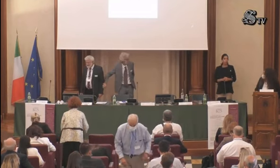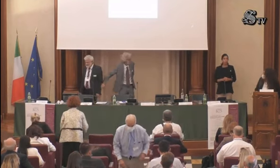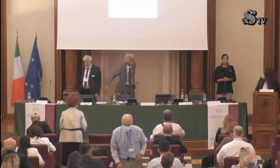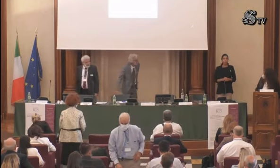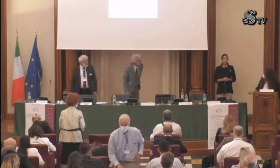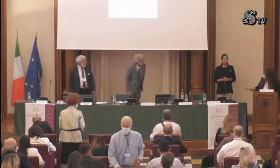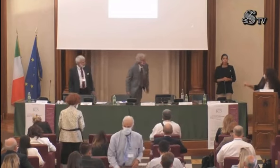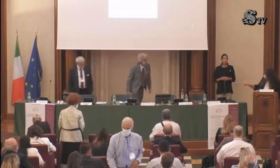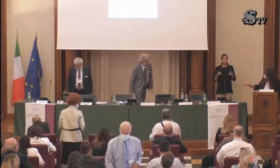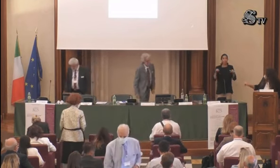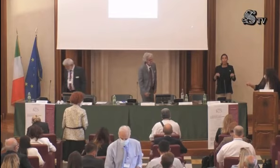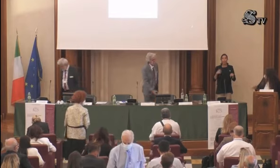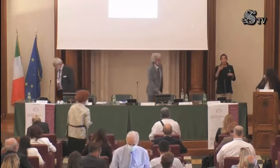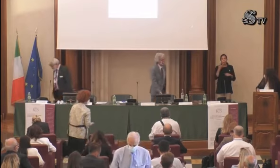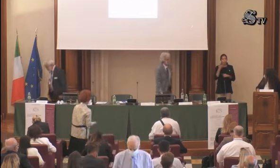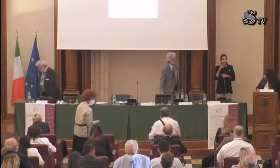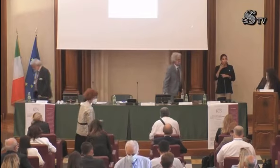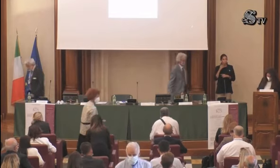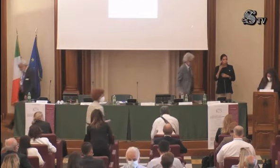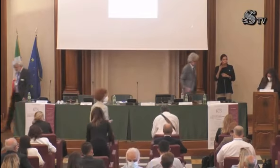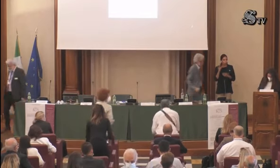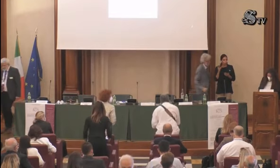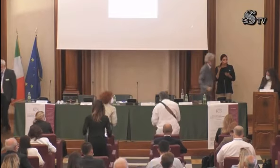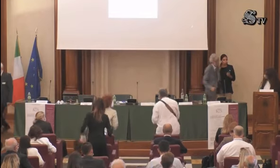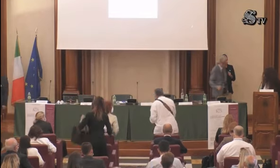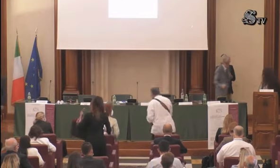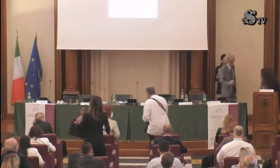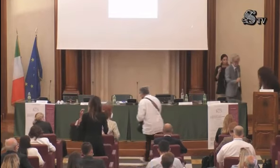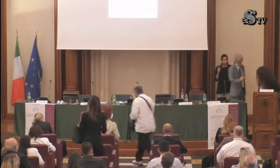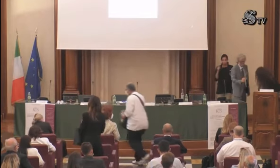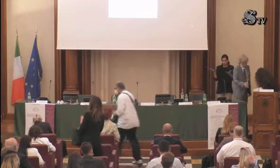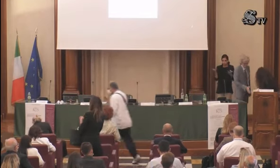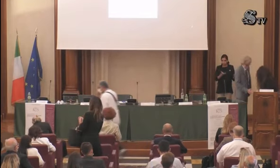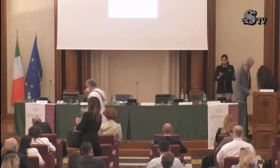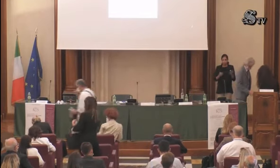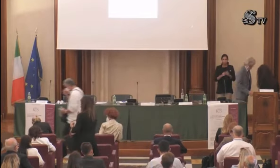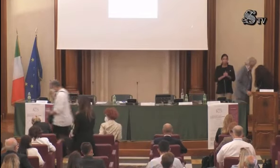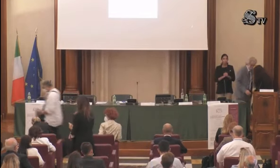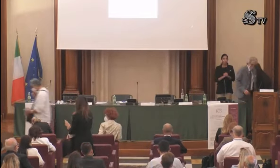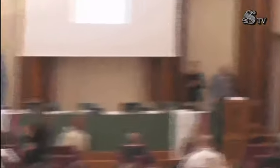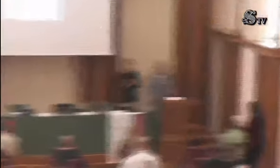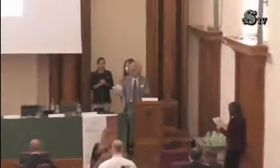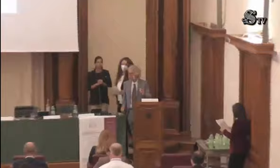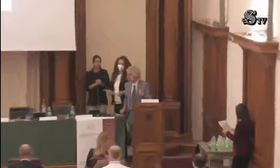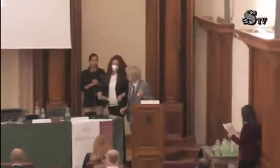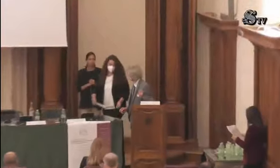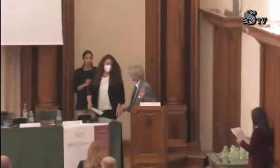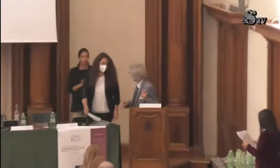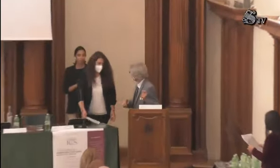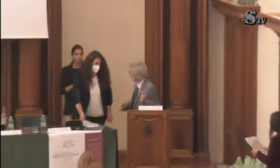A questo punto chiedo forse di presentare Burgana. Vi lascio la parola.